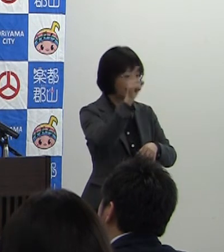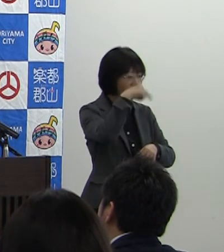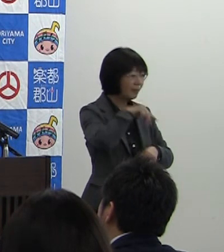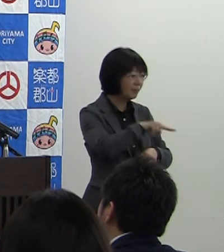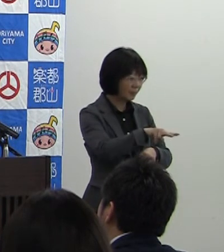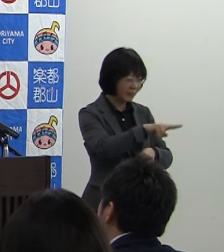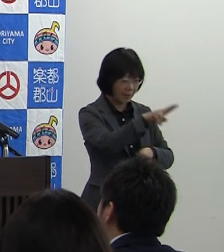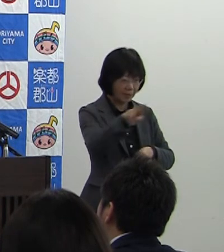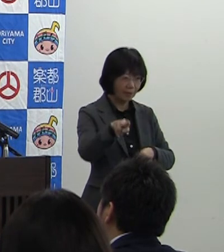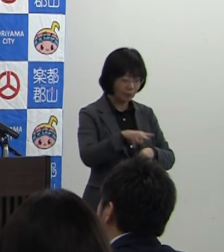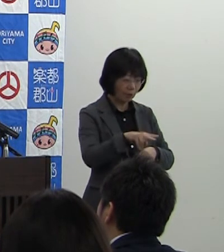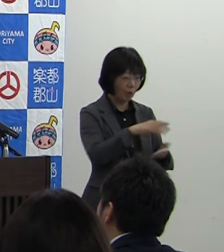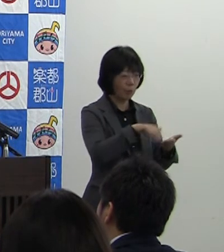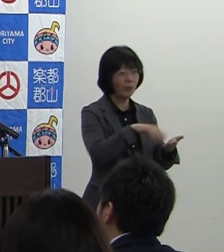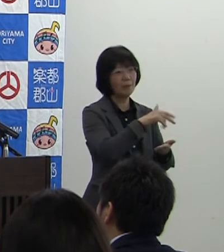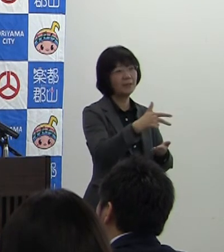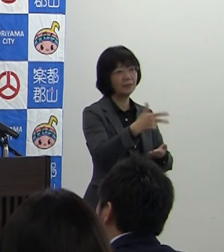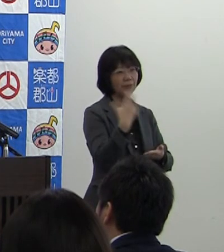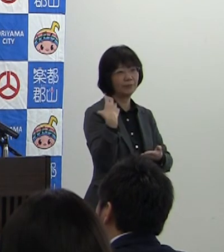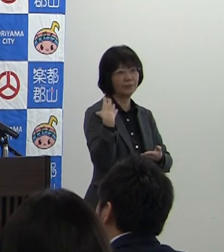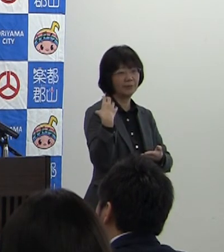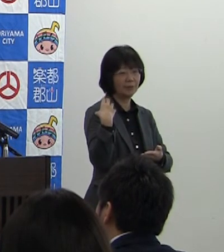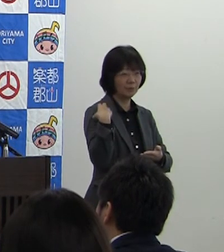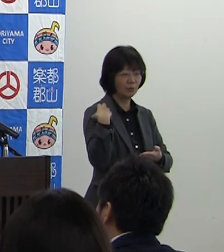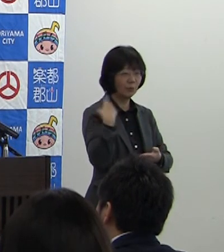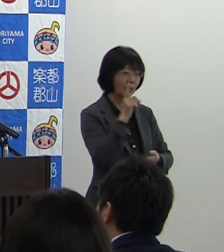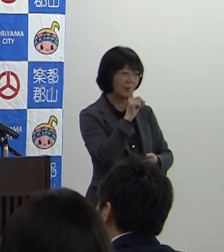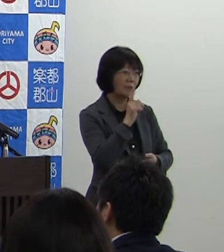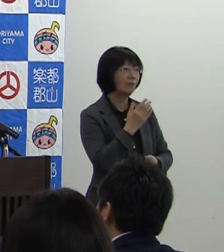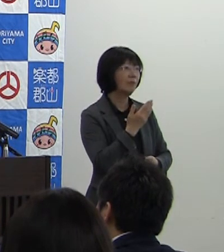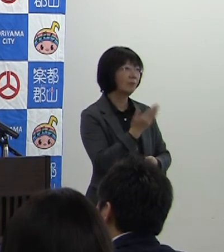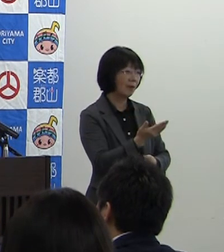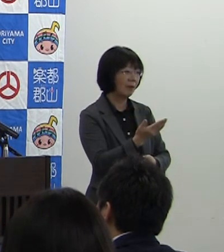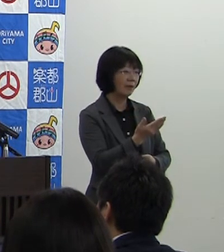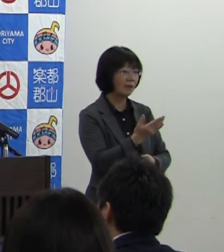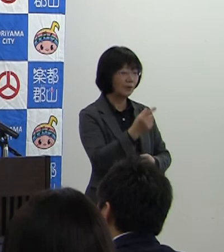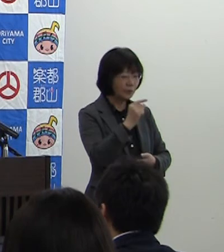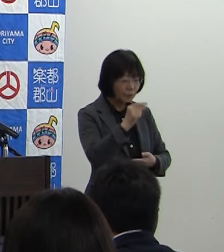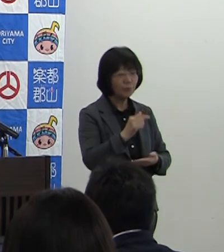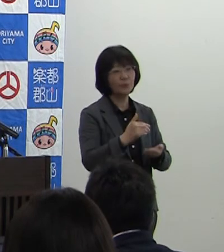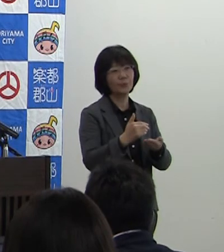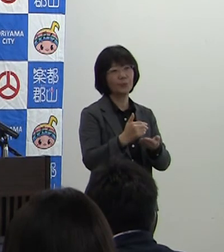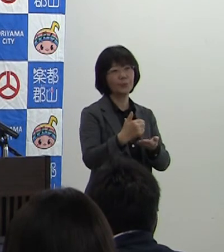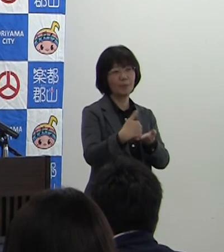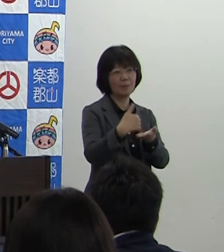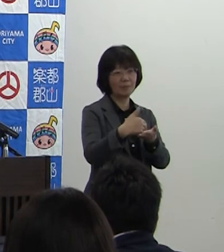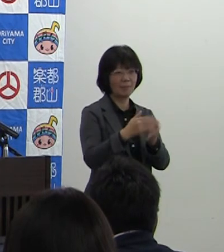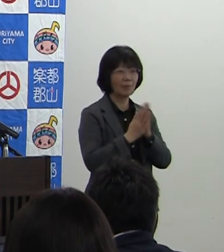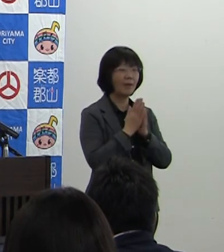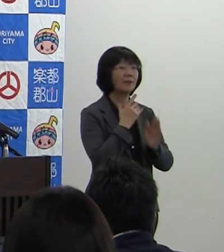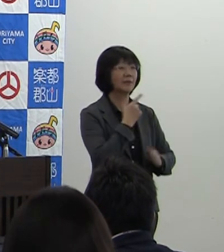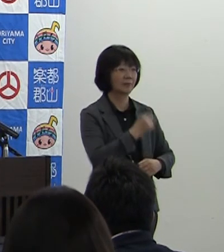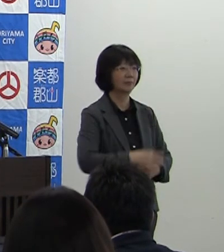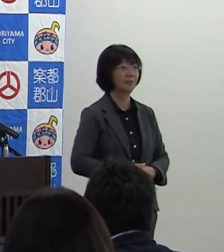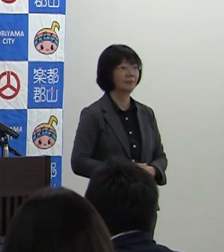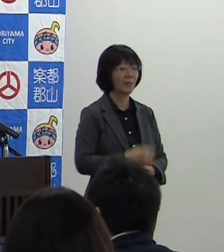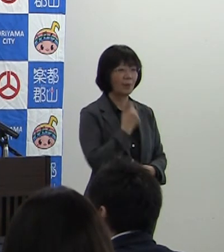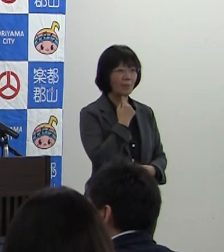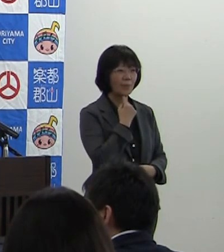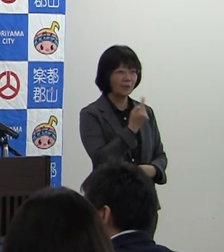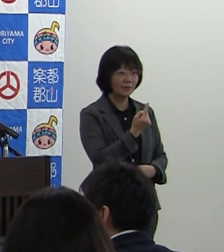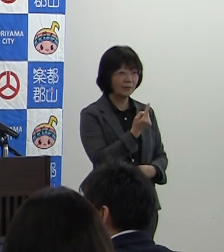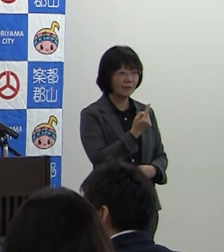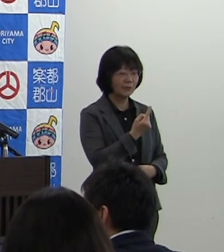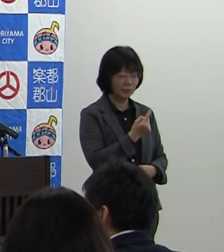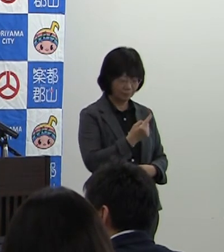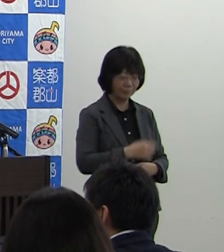ですね、郡山市が果たせる役割っていうのをどうお考えになっているのか、お願いいたします。すみません、もう一点ちょっと話が変